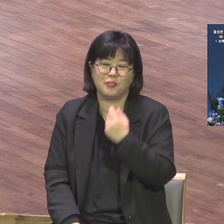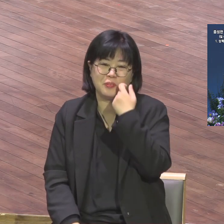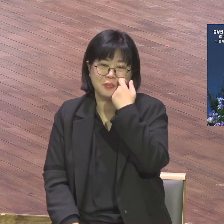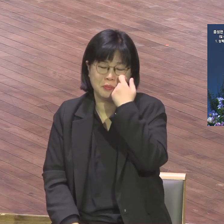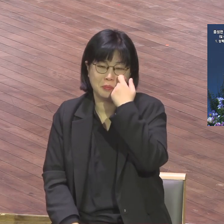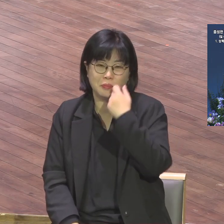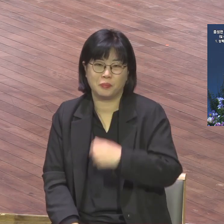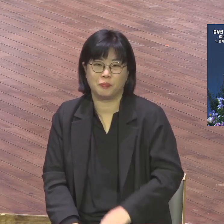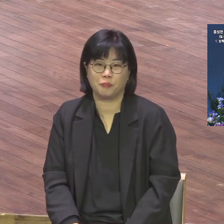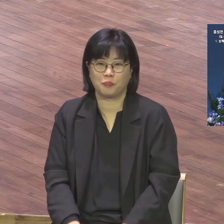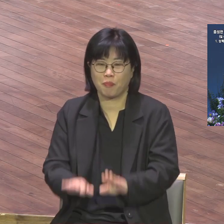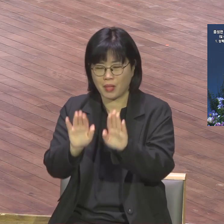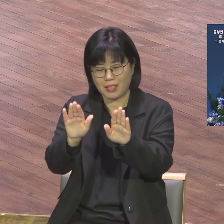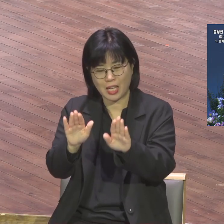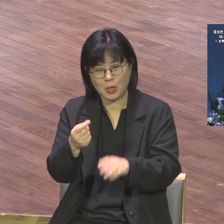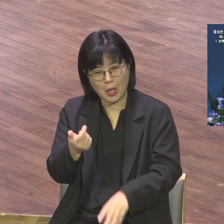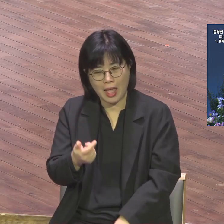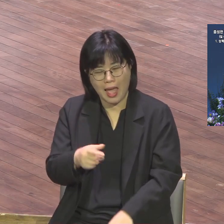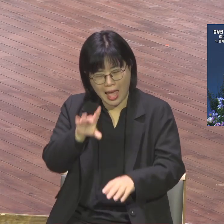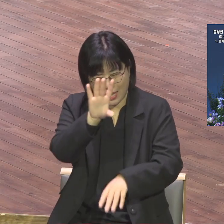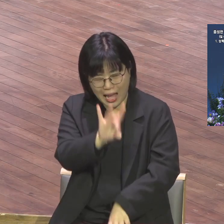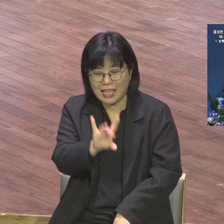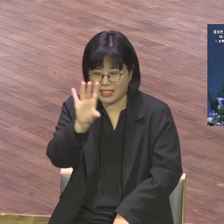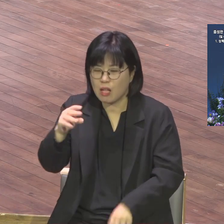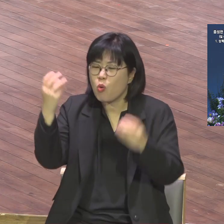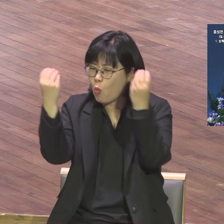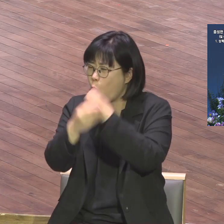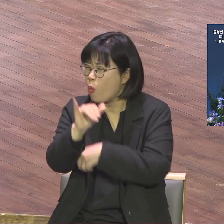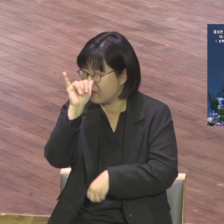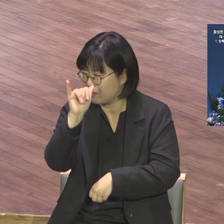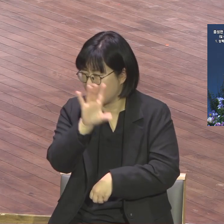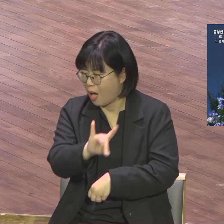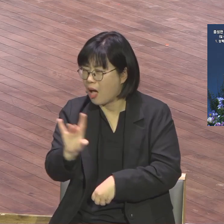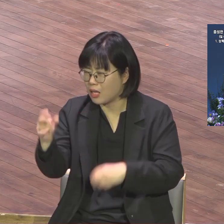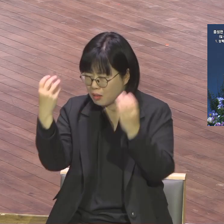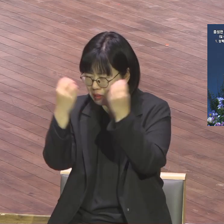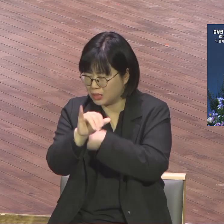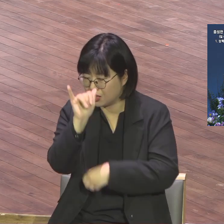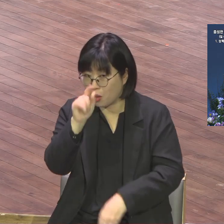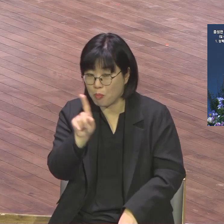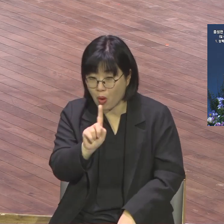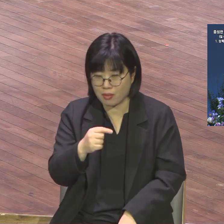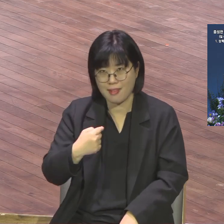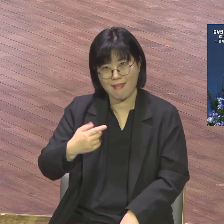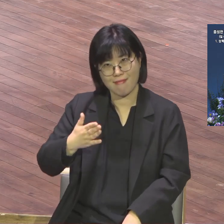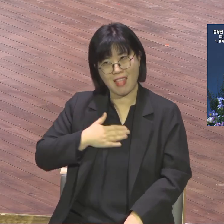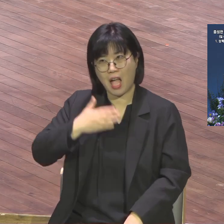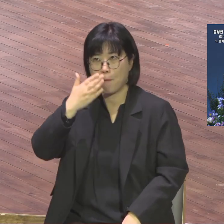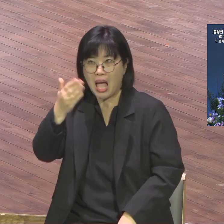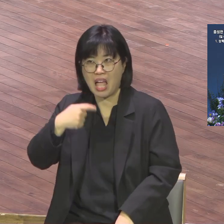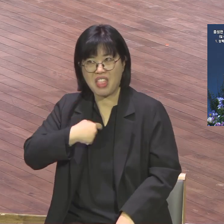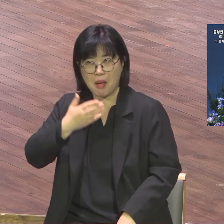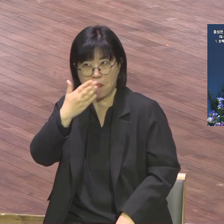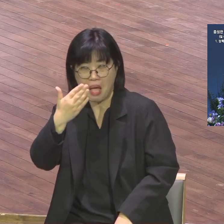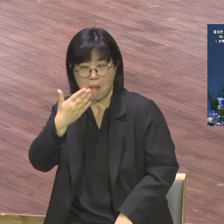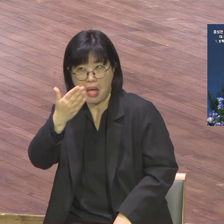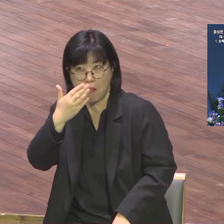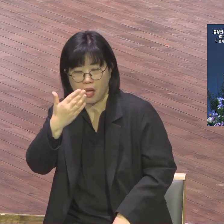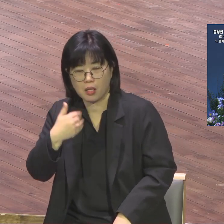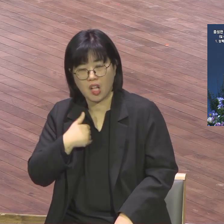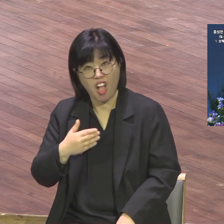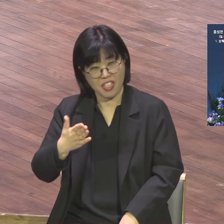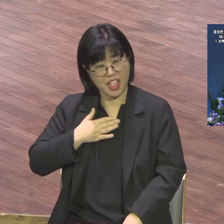보면 맞추지 않고 후반부 초점 많이 맞춰요. 내가 모든 걸 할 수 있다. I can do it 하면서 자기가 뭘 할 수 있는